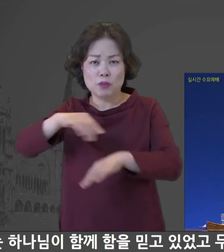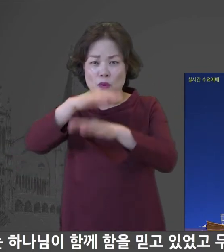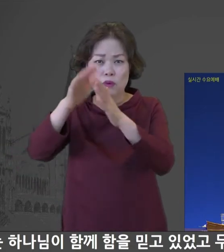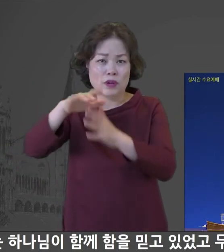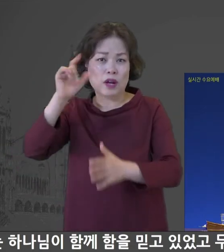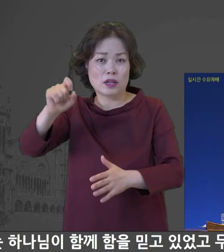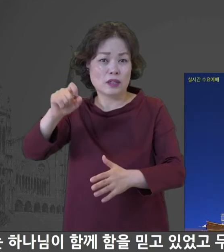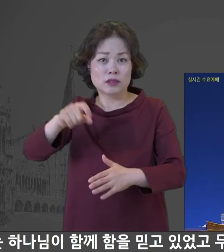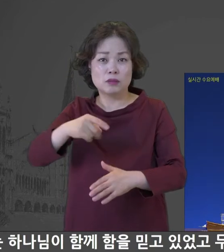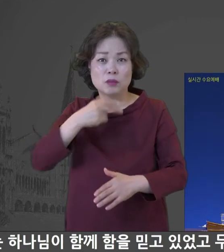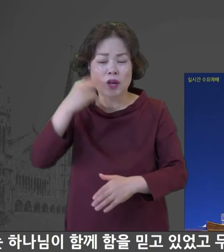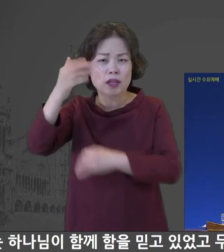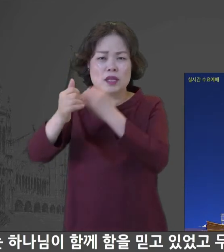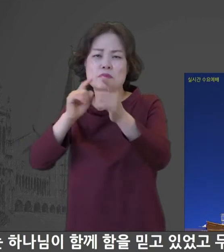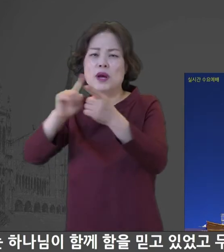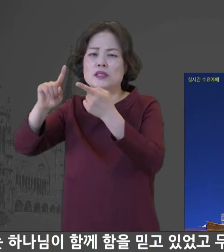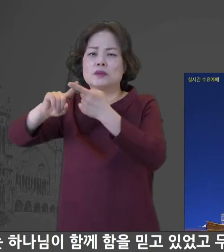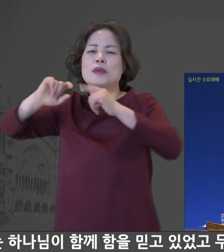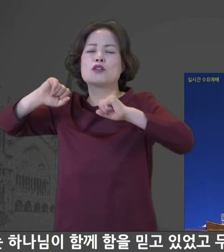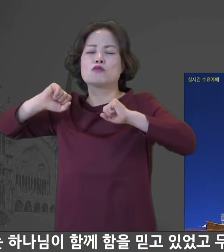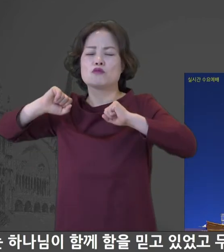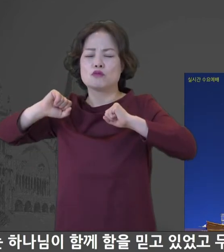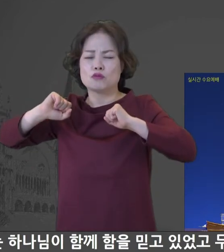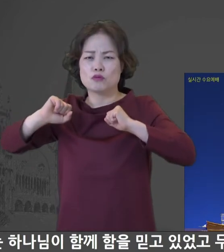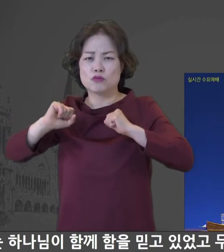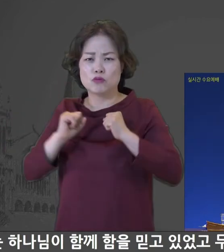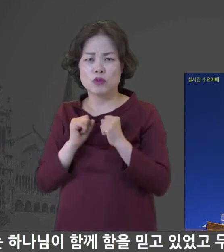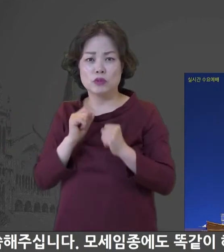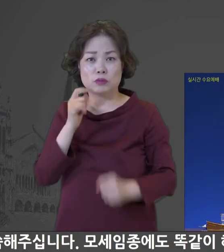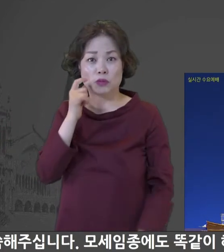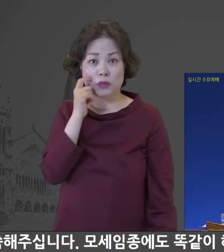없습니다. 하나님의 말씀에 순종할 수 없습니다.